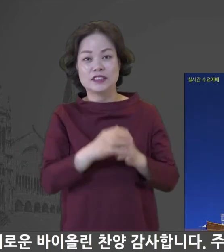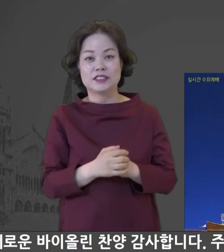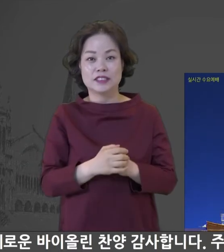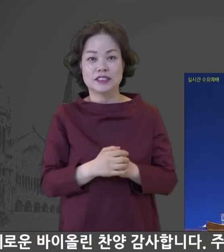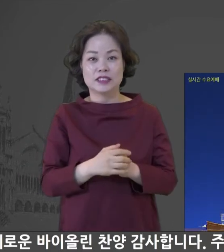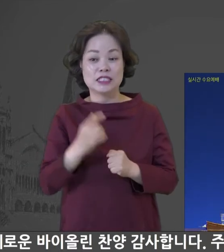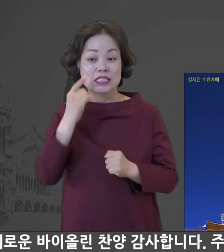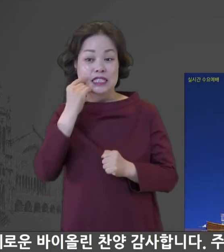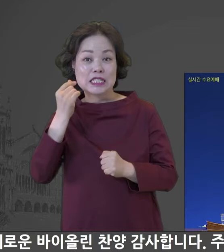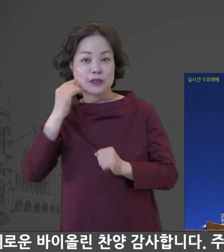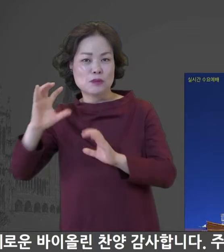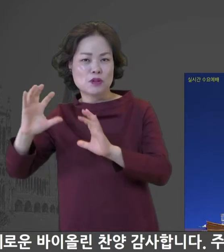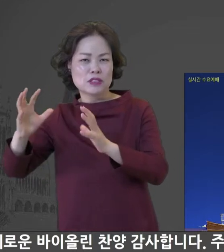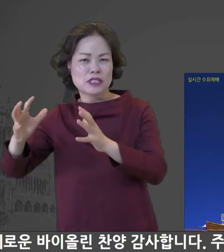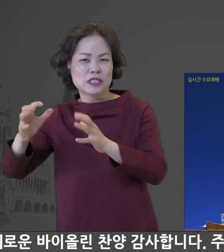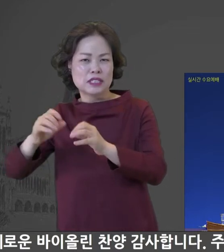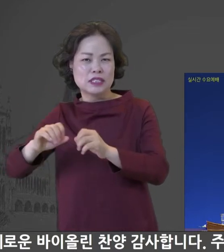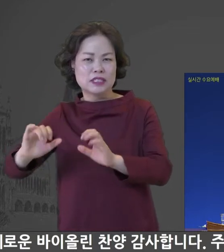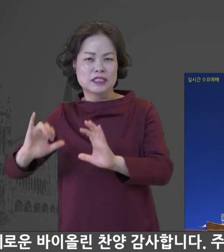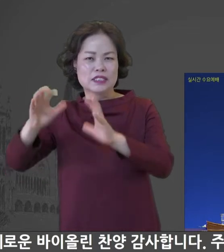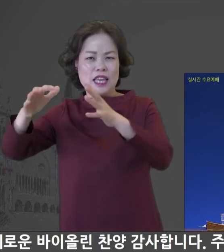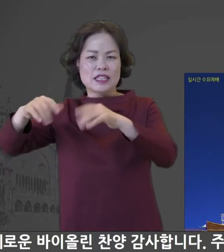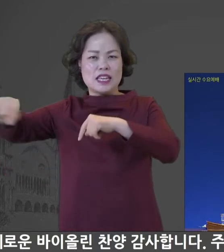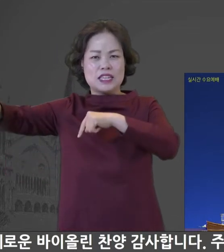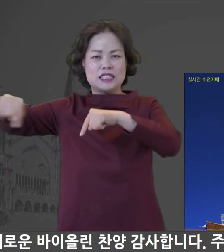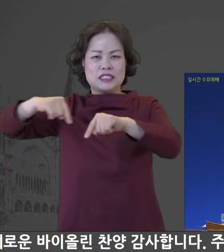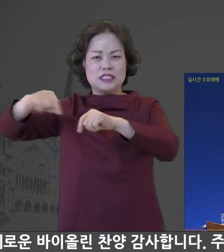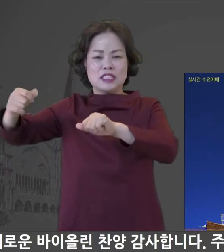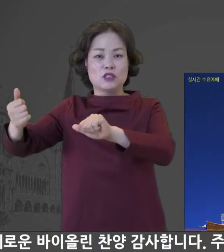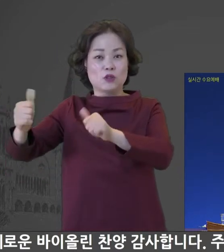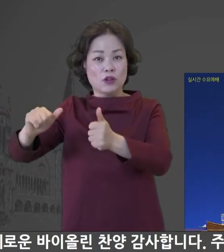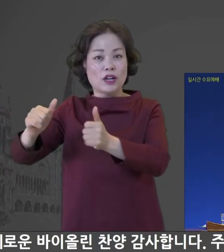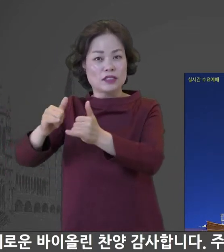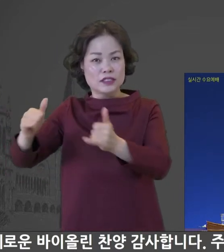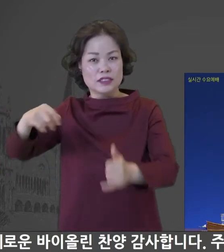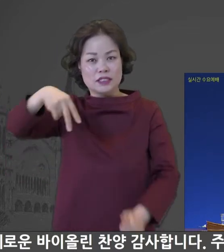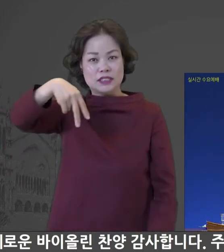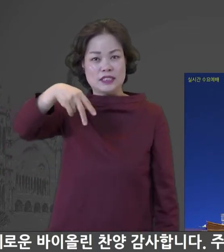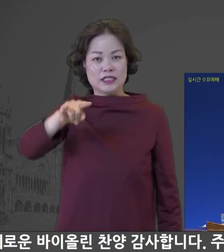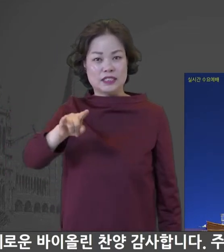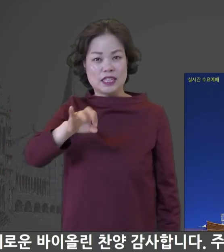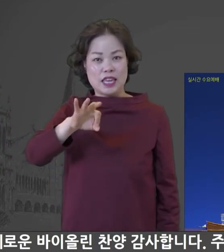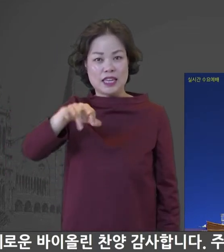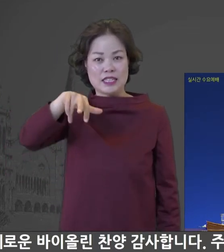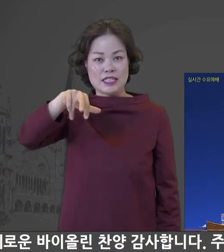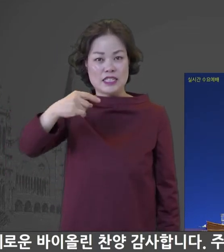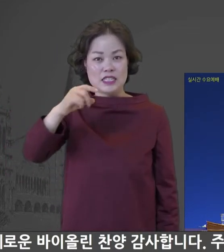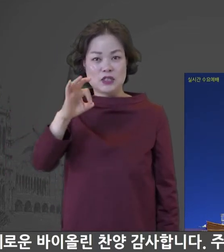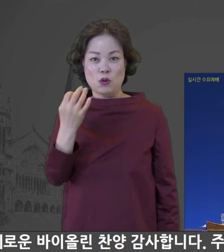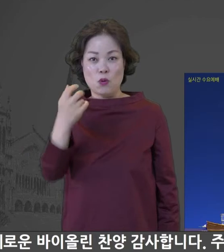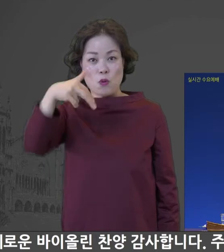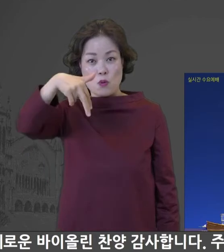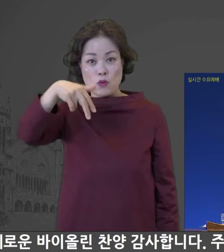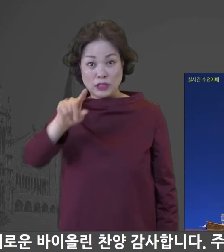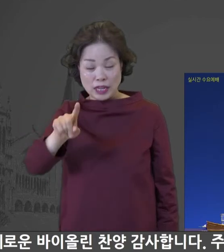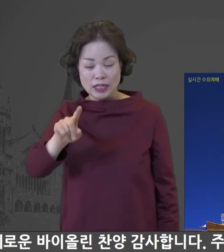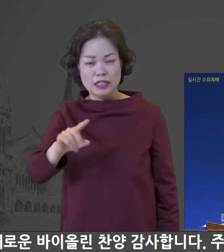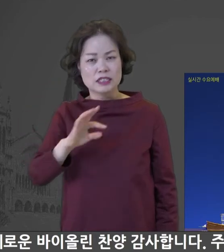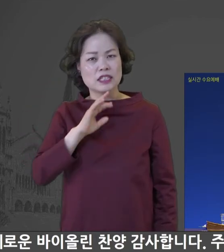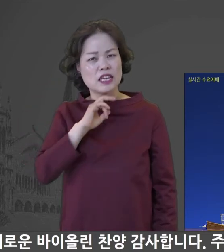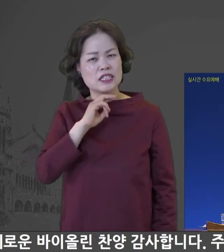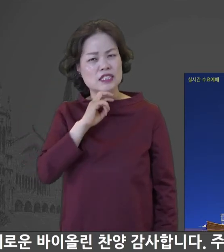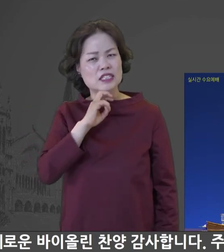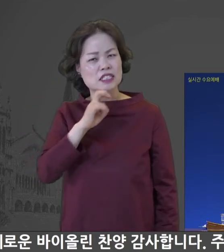옆나라 일본의 세계적인 지휘자이신데 지금은 소천하셨는데 세이지 오자와라는 분이 계신데, 그분이 20대